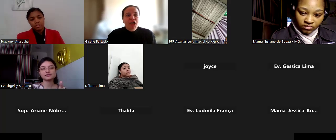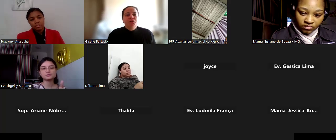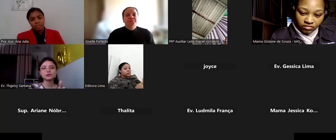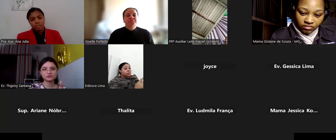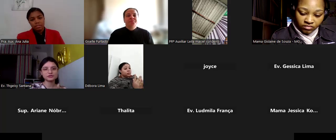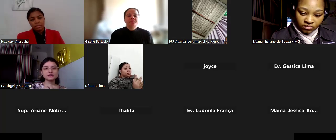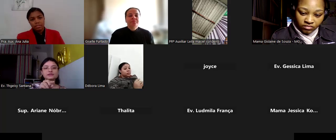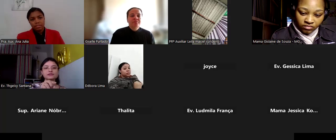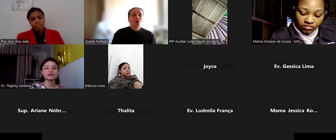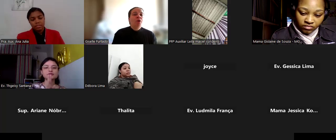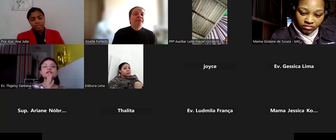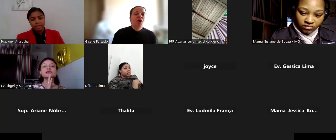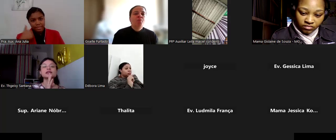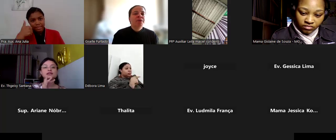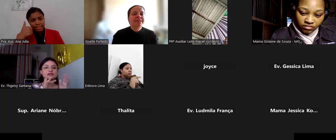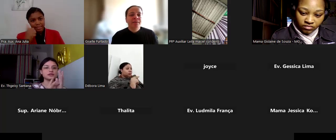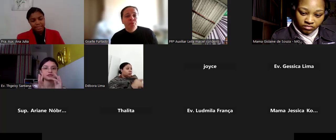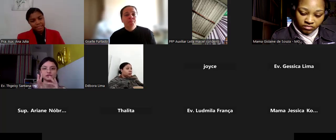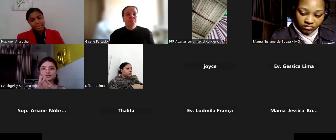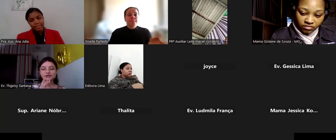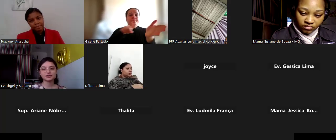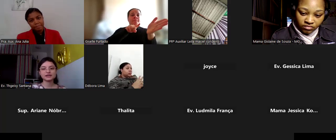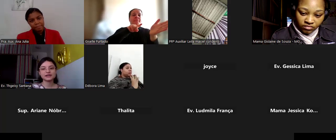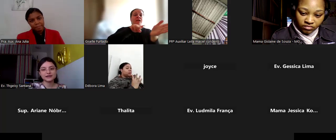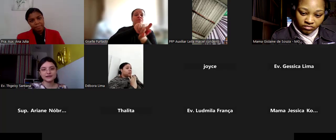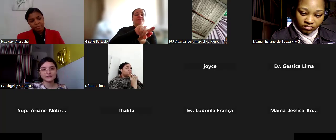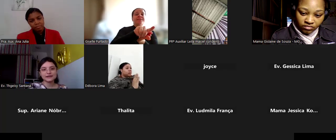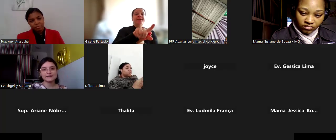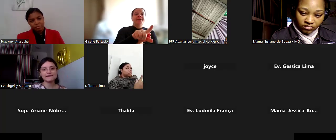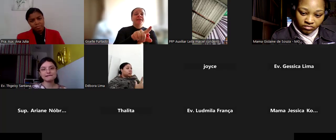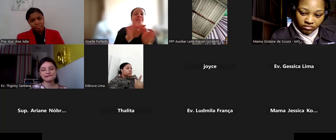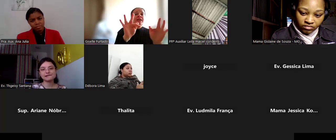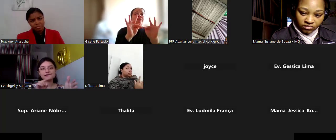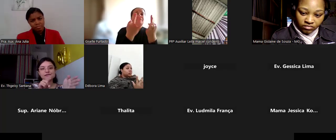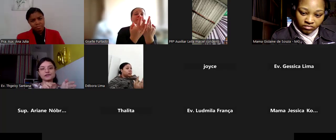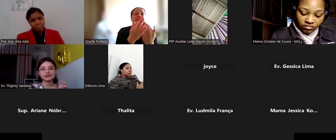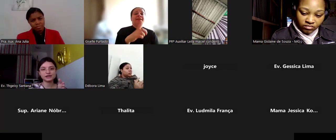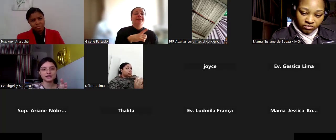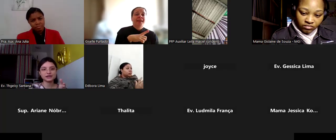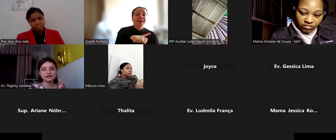Certo? Ou então, por exemplo, você, família, tem